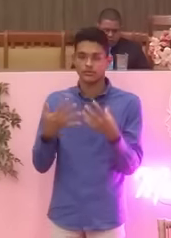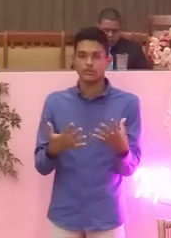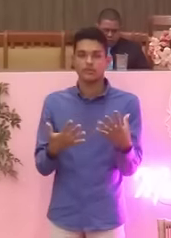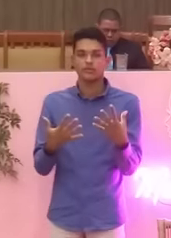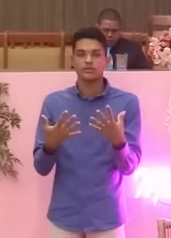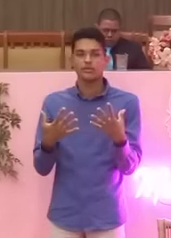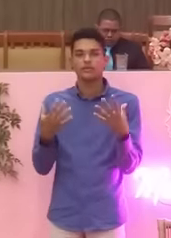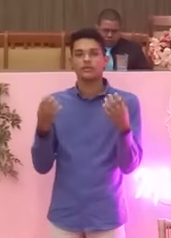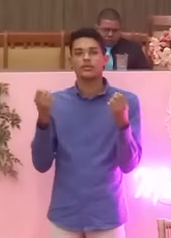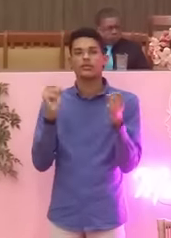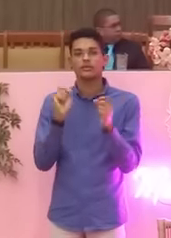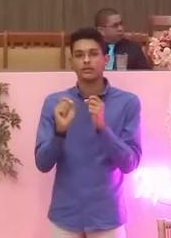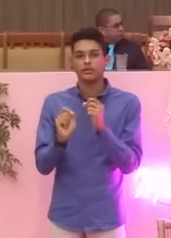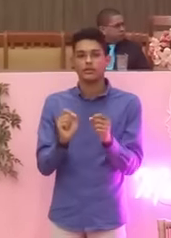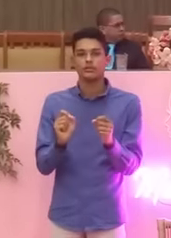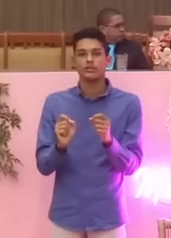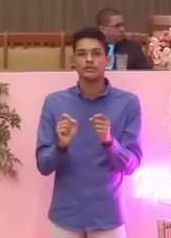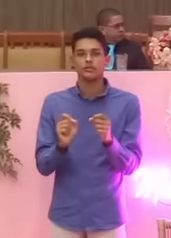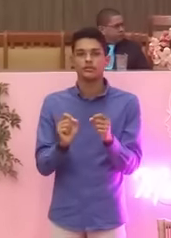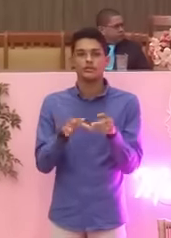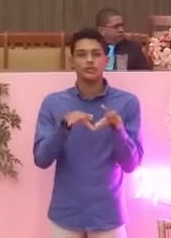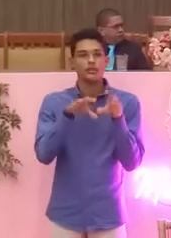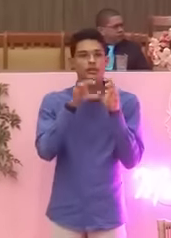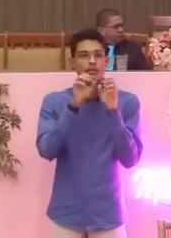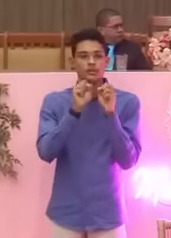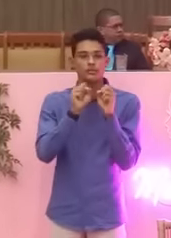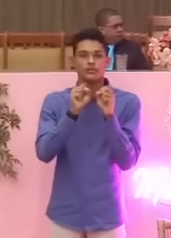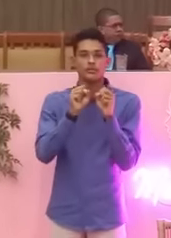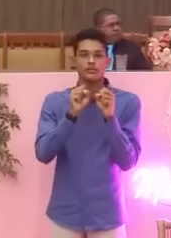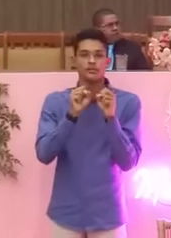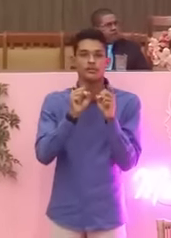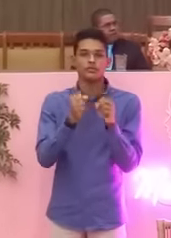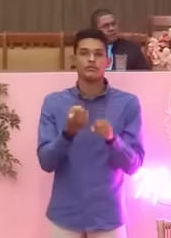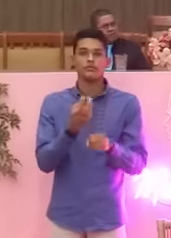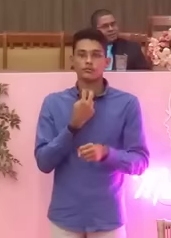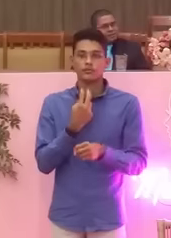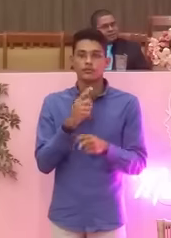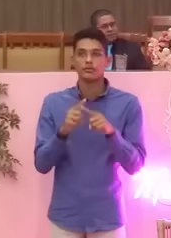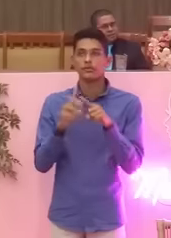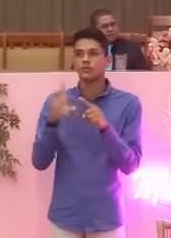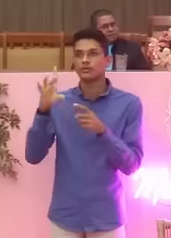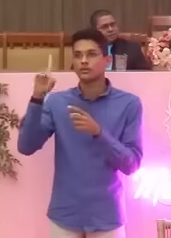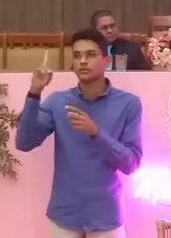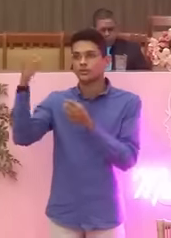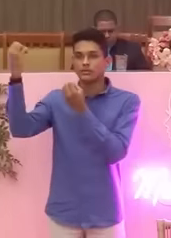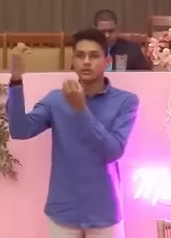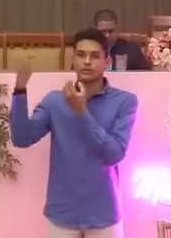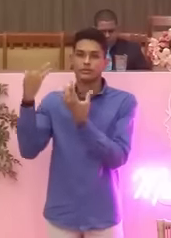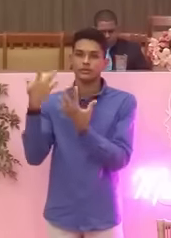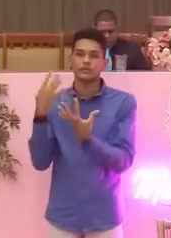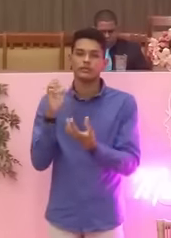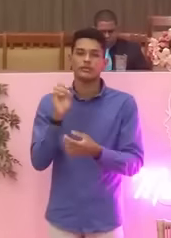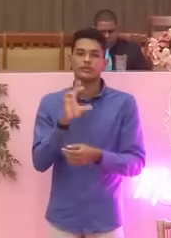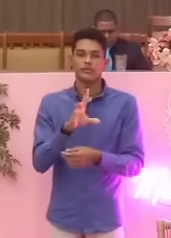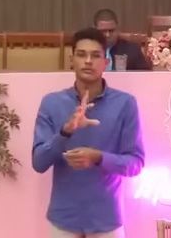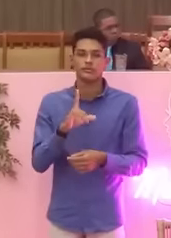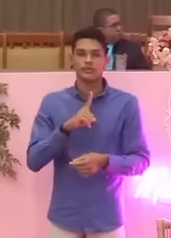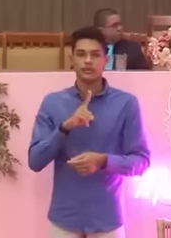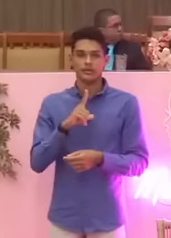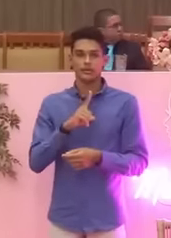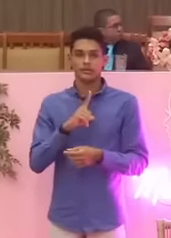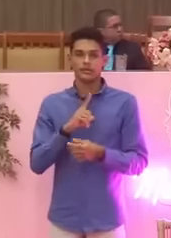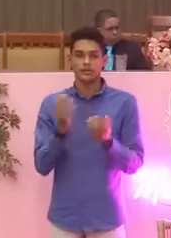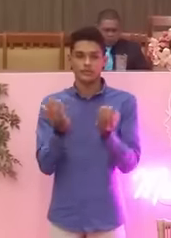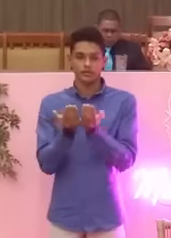o que ele plantou ele vai colher mas não anda com o coração cheio de desgraça tem crente que o coração